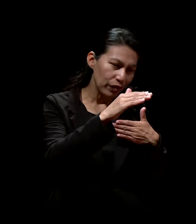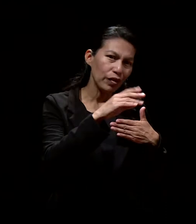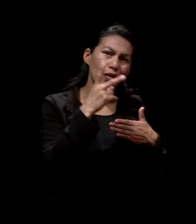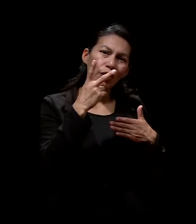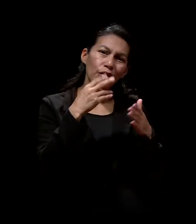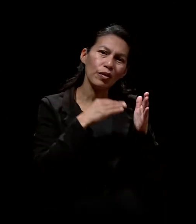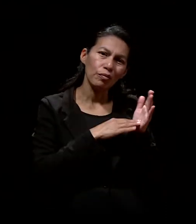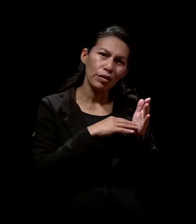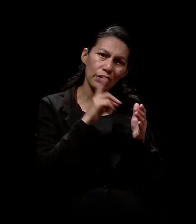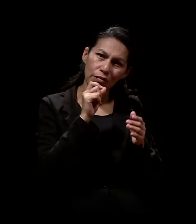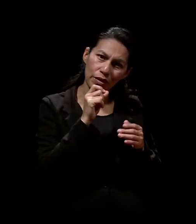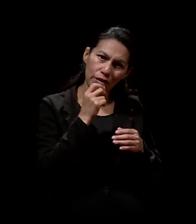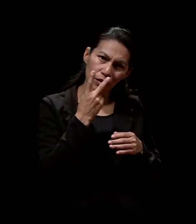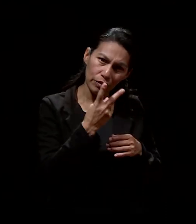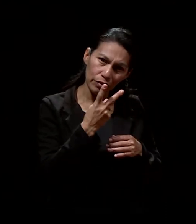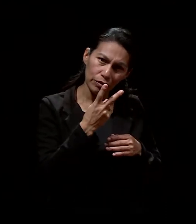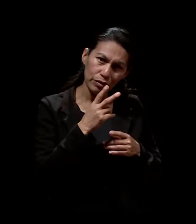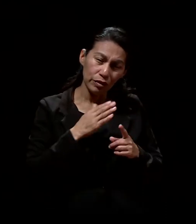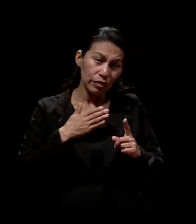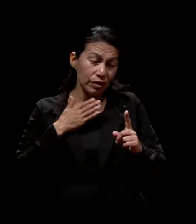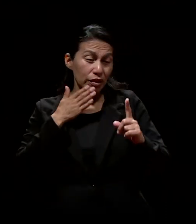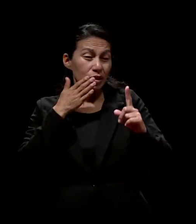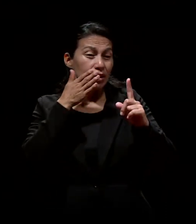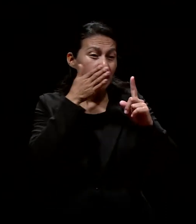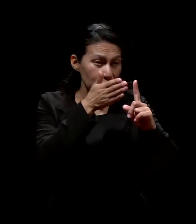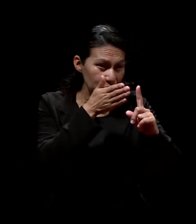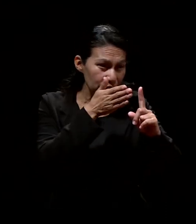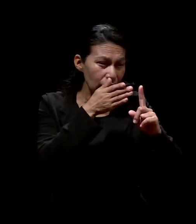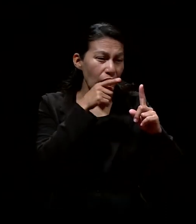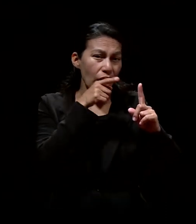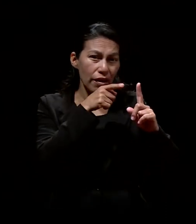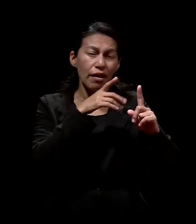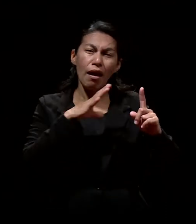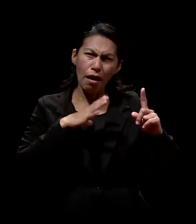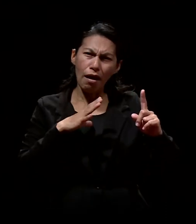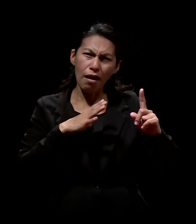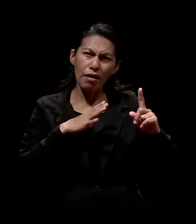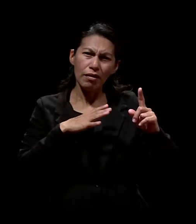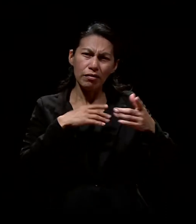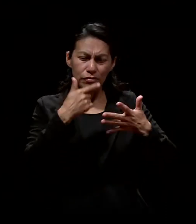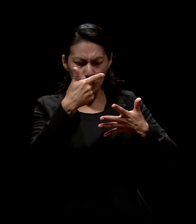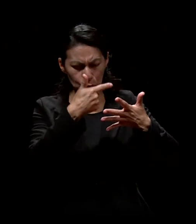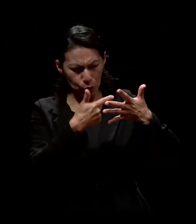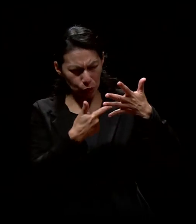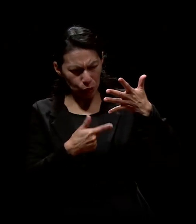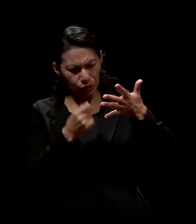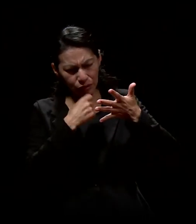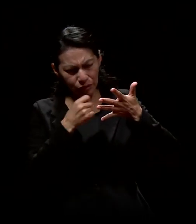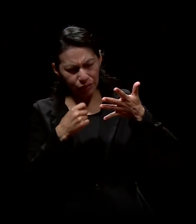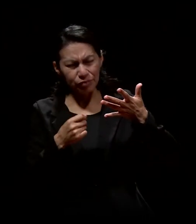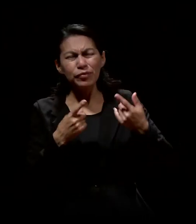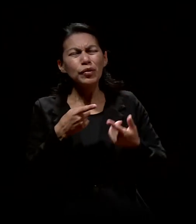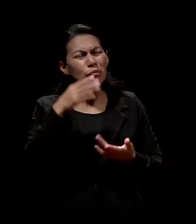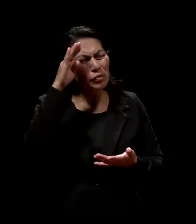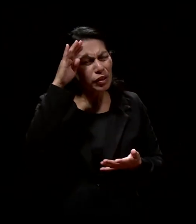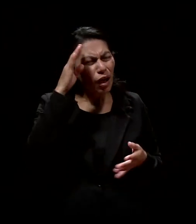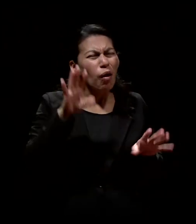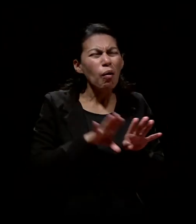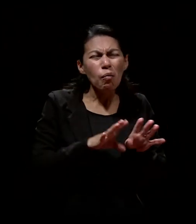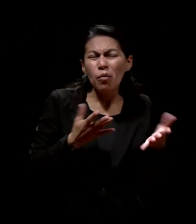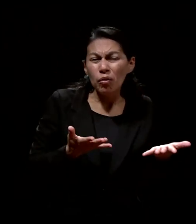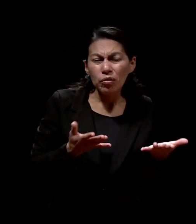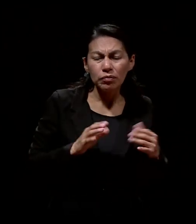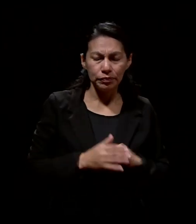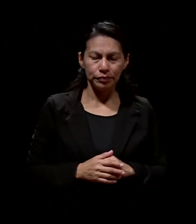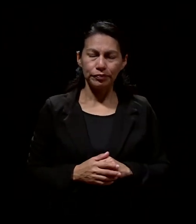otro año, pudiéramos ver todos los desafíos que tenemos, como tú lo pones allí, ¿verdad? Qué bonito.